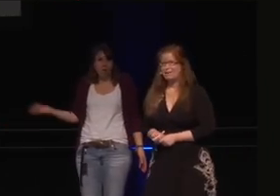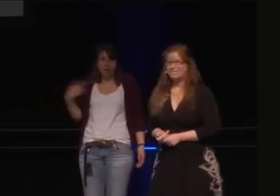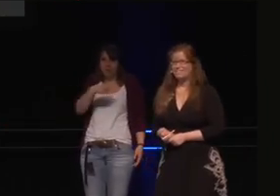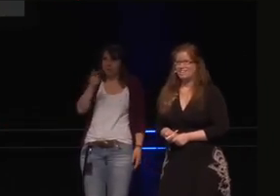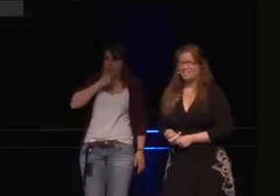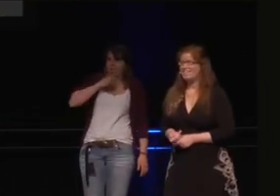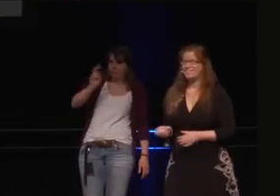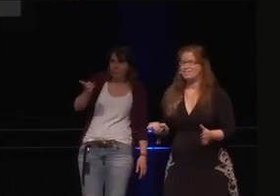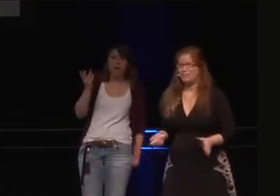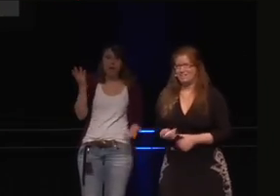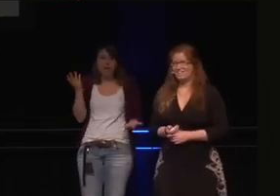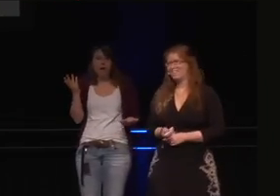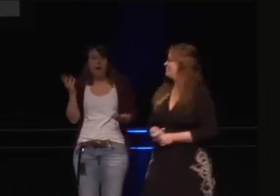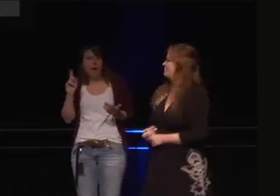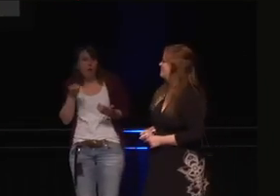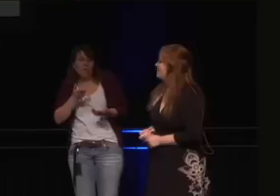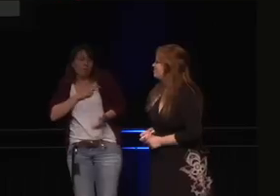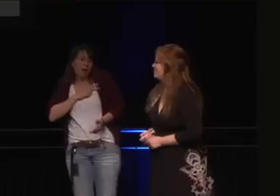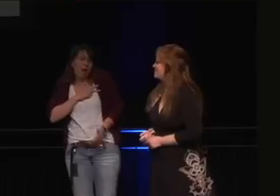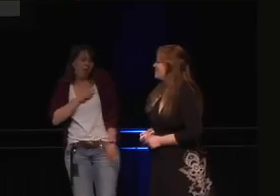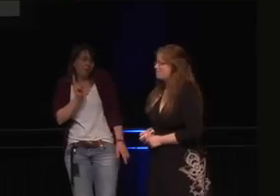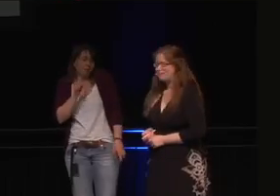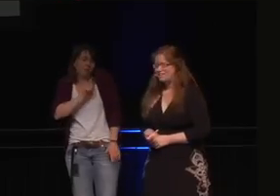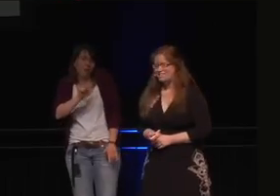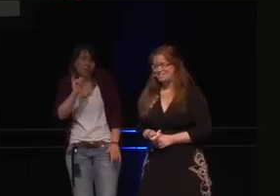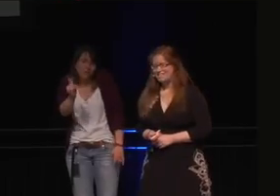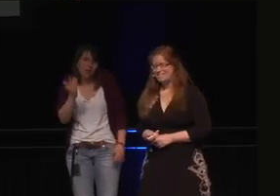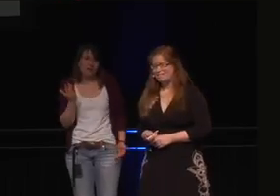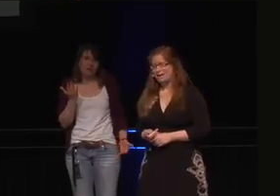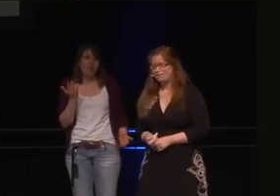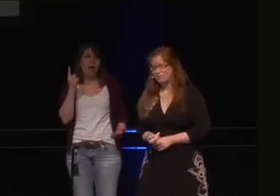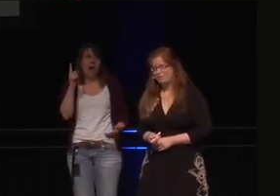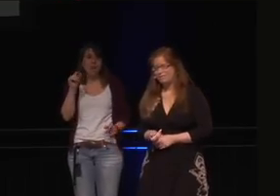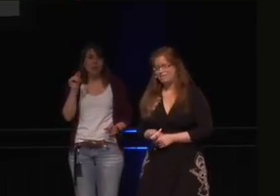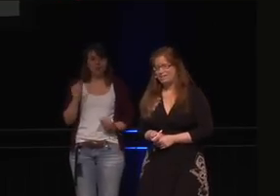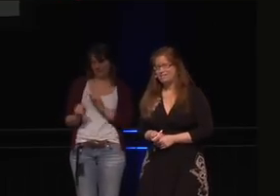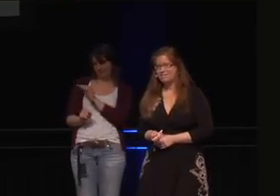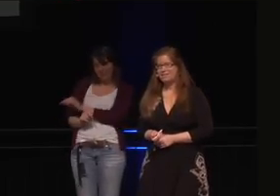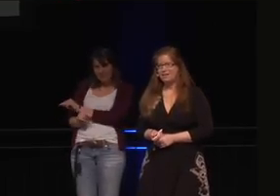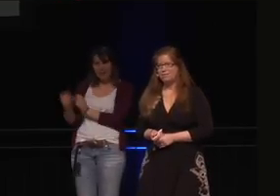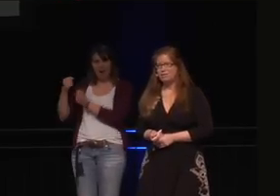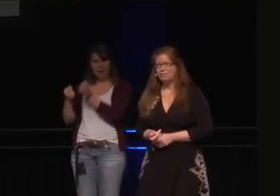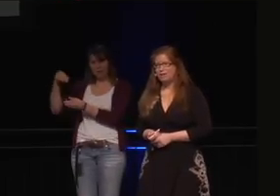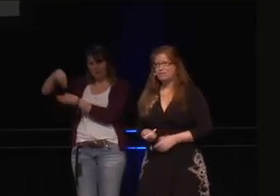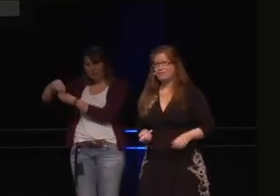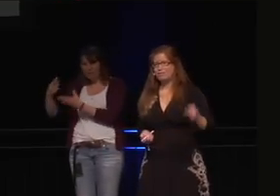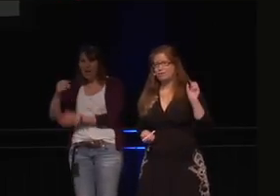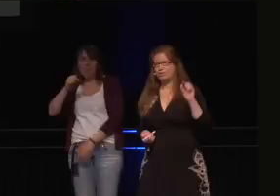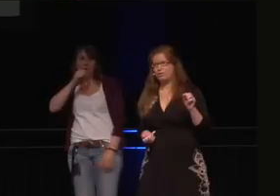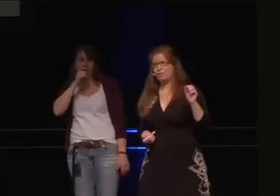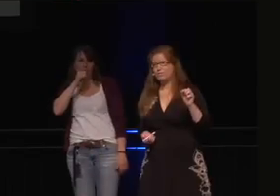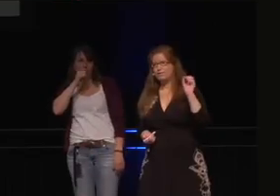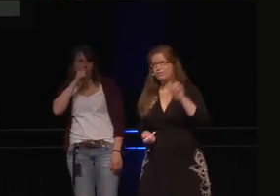Suena muy divertido, pero... Bueno, es divertido, pero significa que tiene un micrófono integrado que